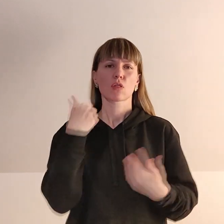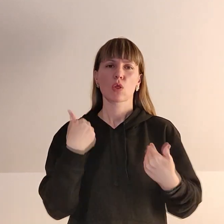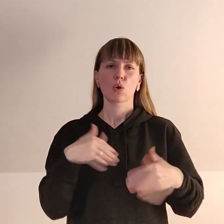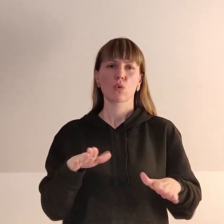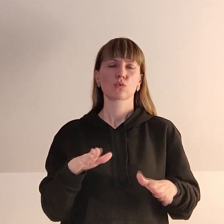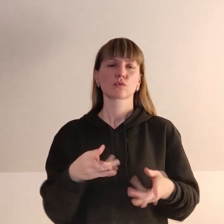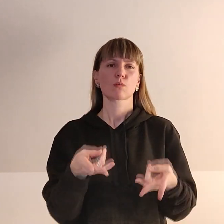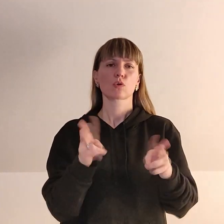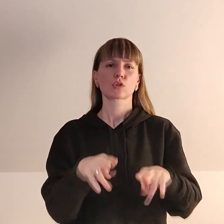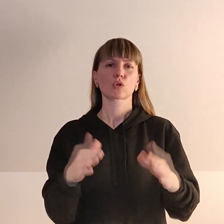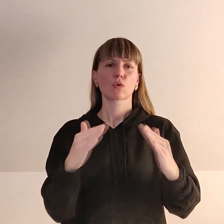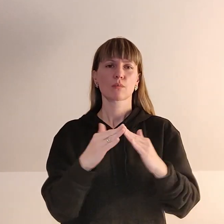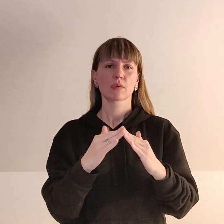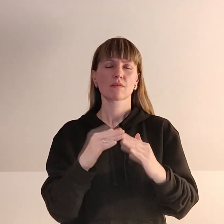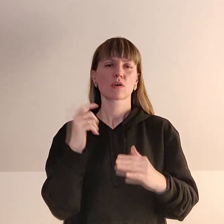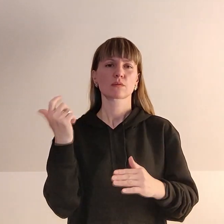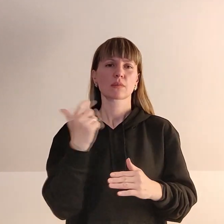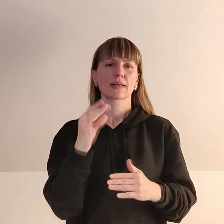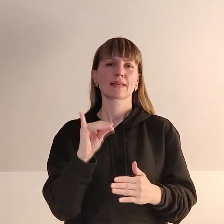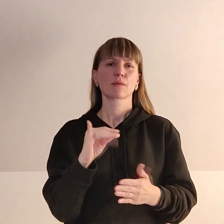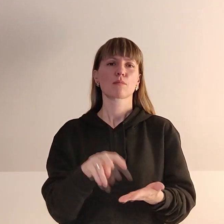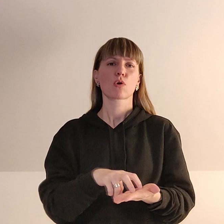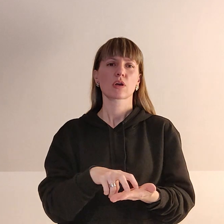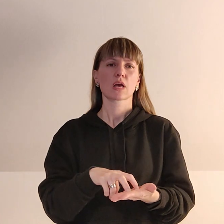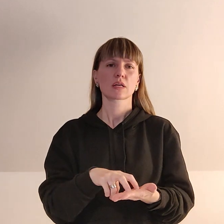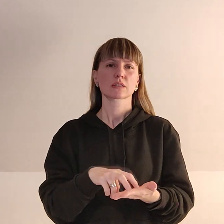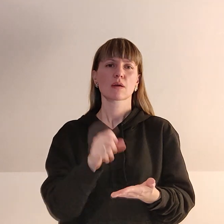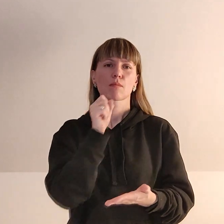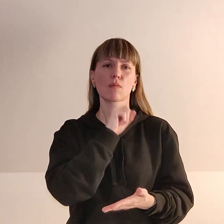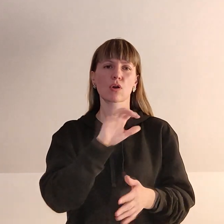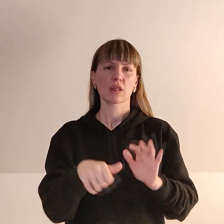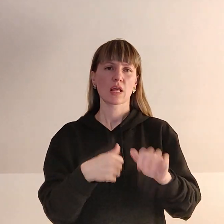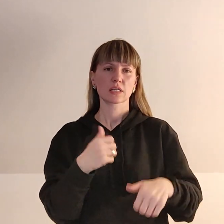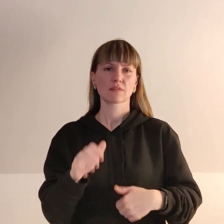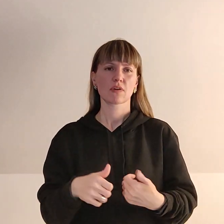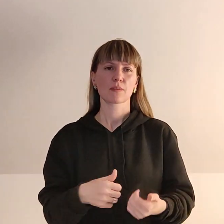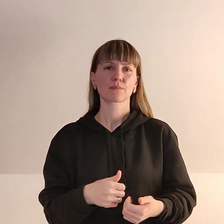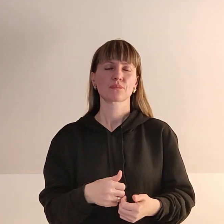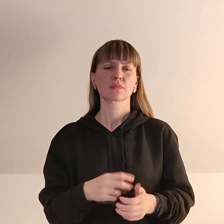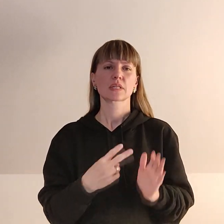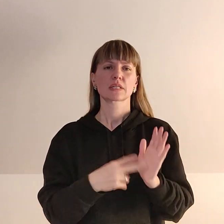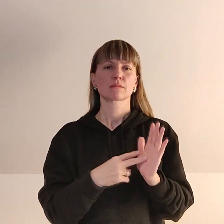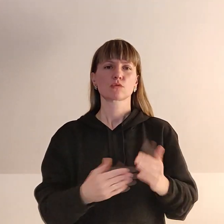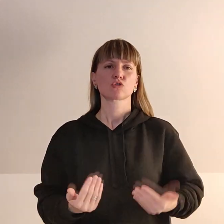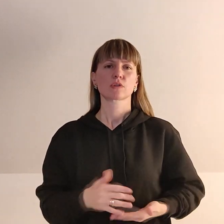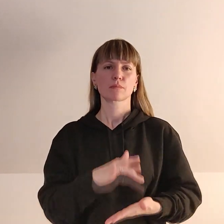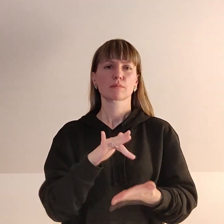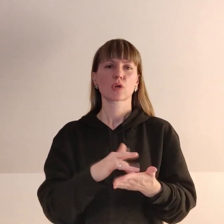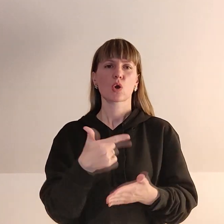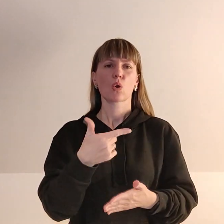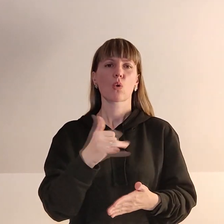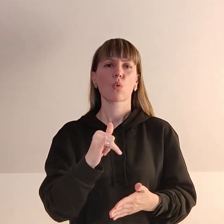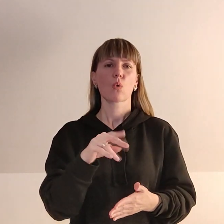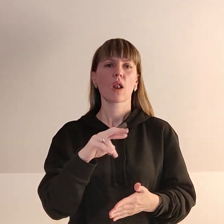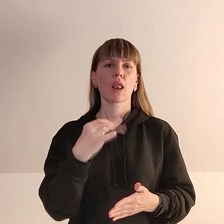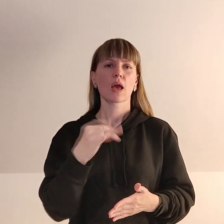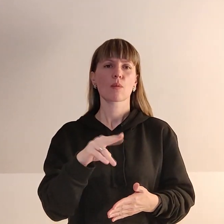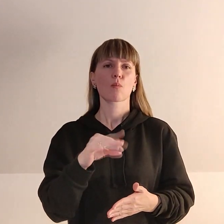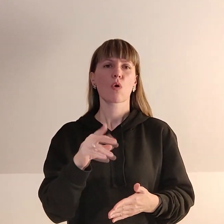полишати домівки, господарства і бояться мародерства. 70 жителів. жителів міста Гуляйполя приїхали сьогодні до